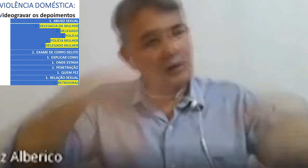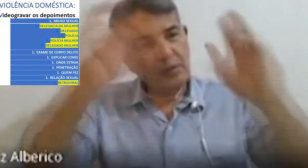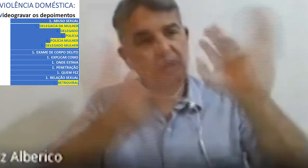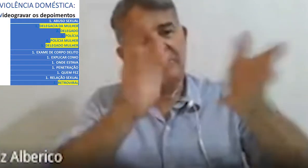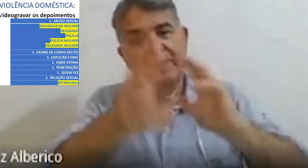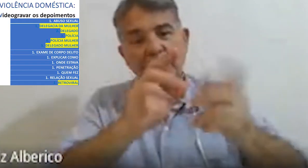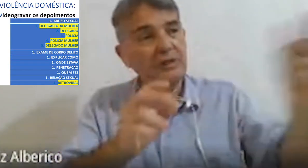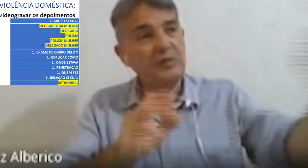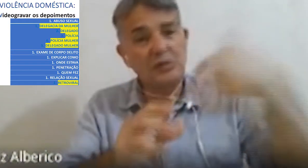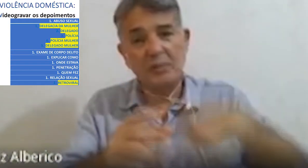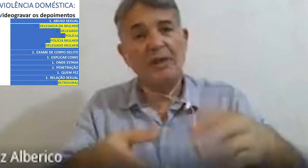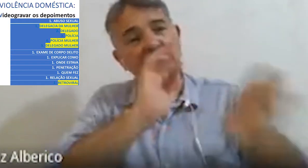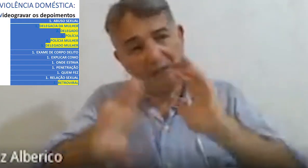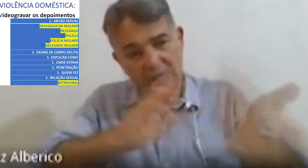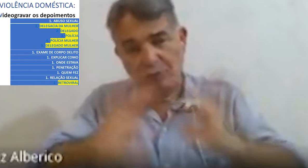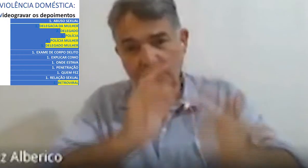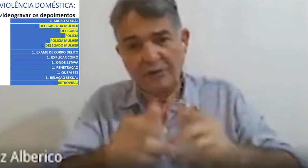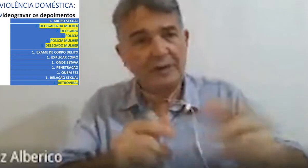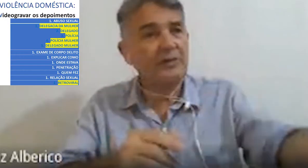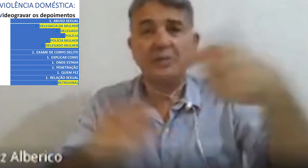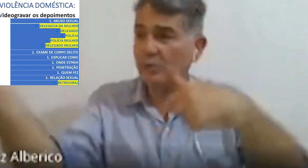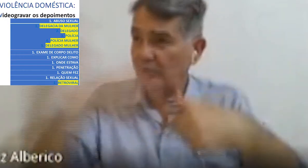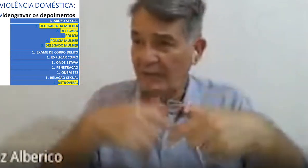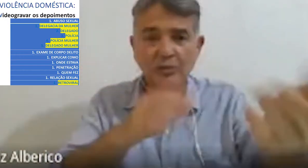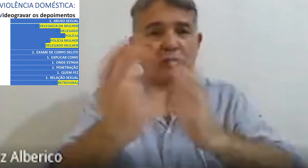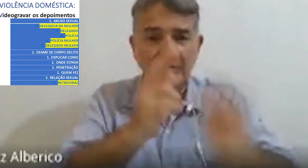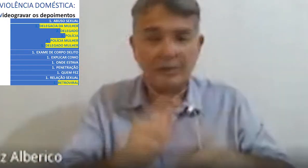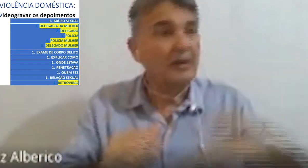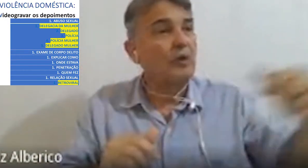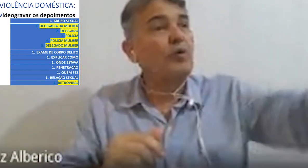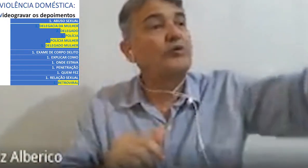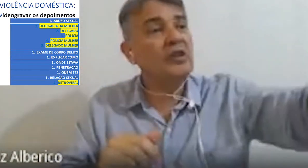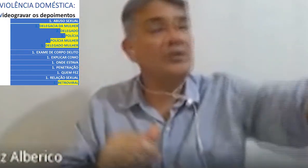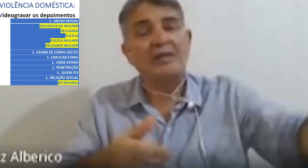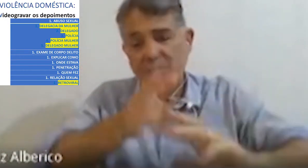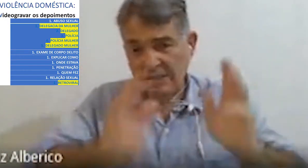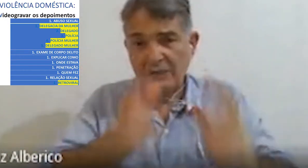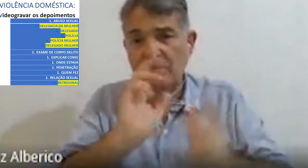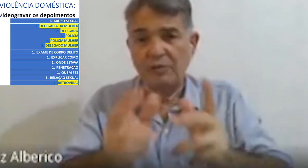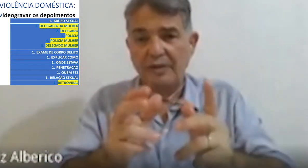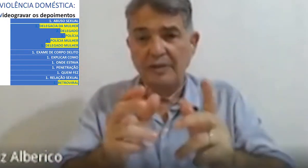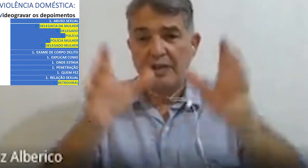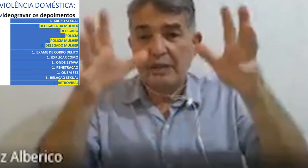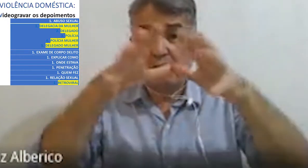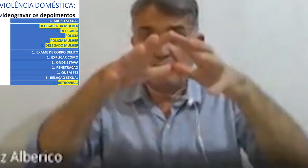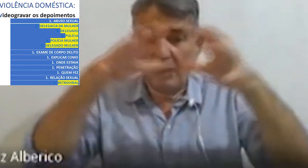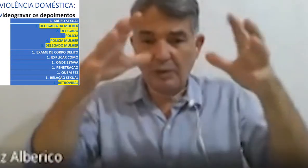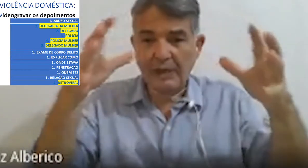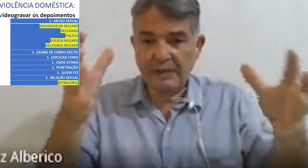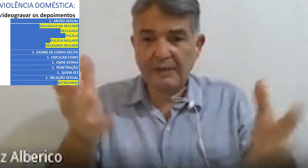começou a falar, quando as pessoas me perguntavam, ele continuou falando, o outro perguntou falando, o outro disse o que estava acontecendo quando eu falando. Então deu a entender